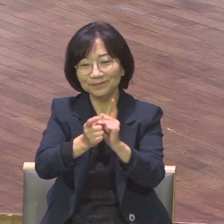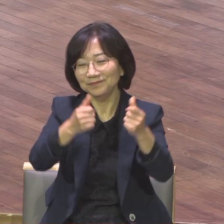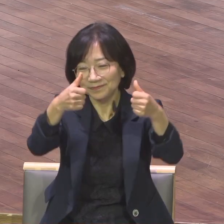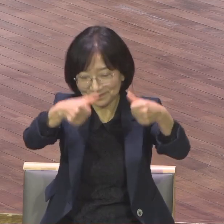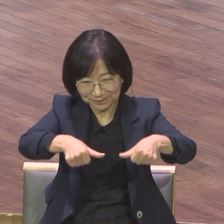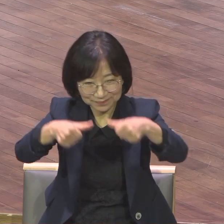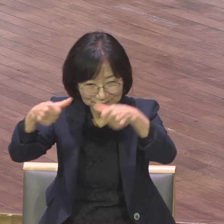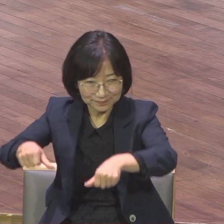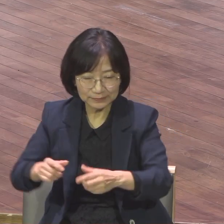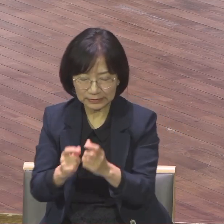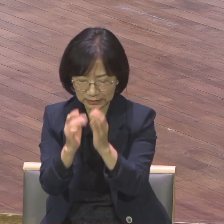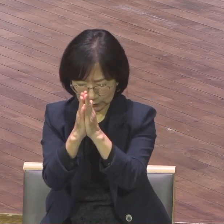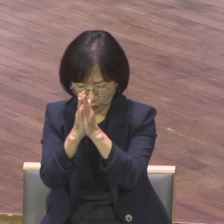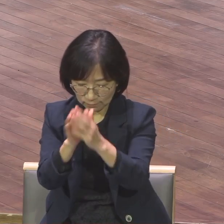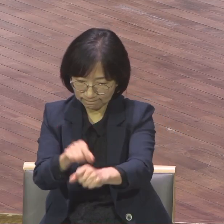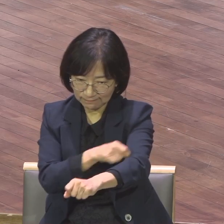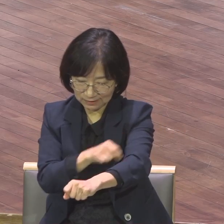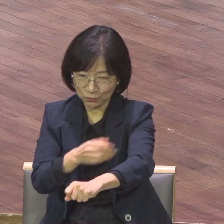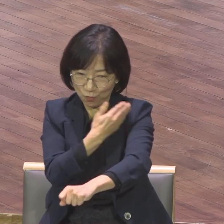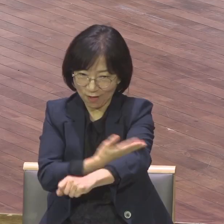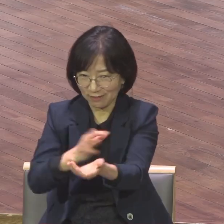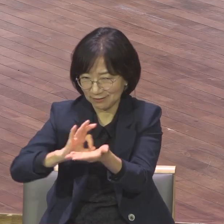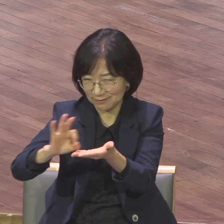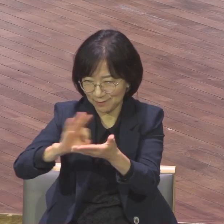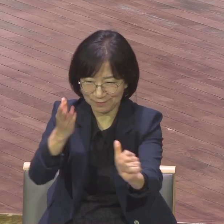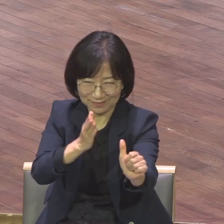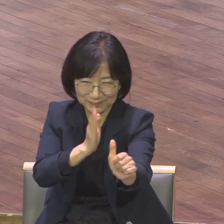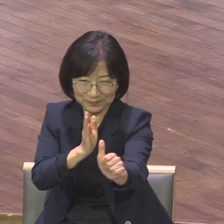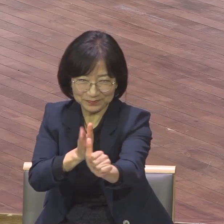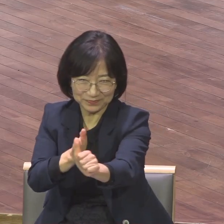합시다. 기도의 특권을 누립시다.